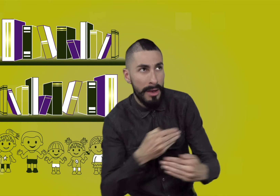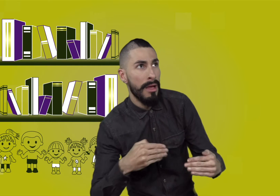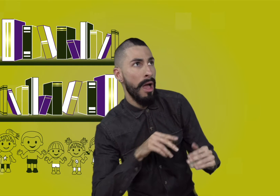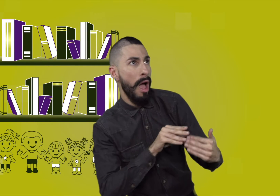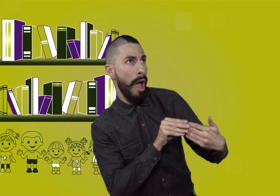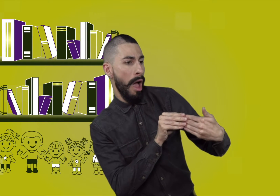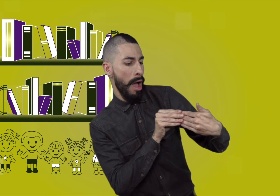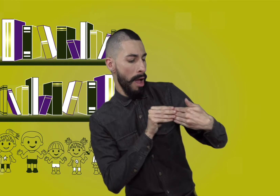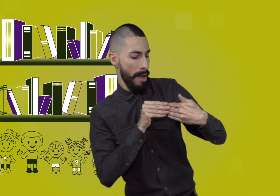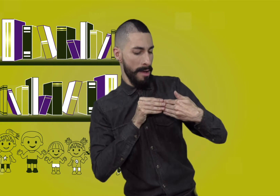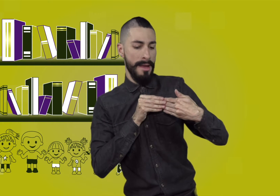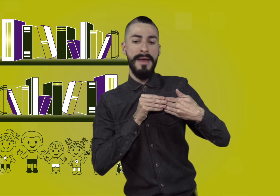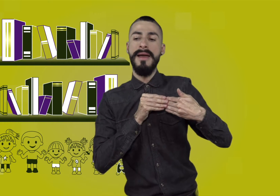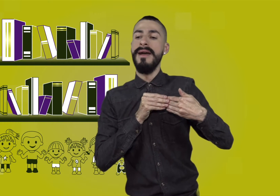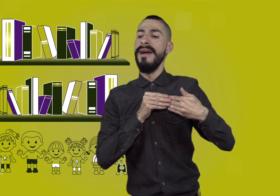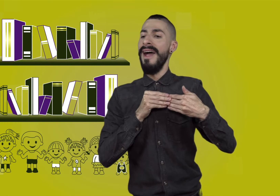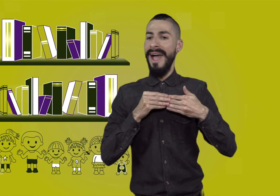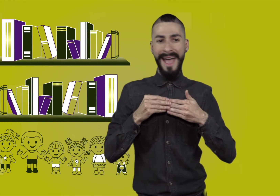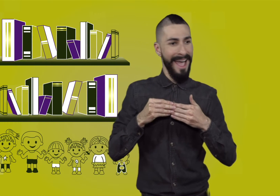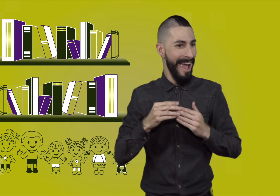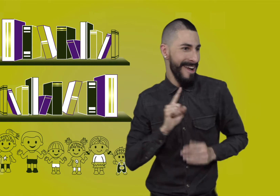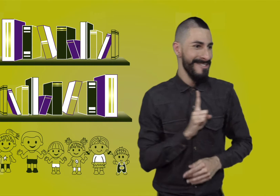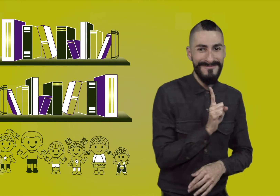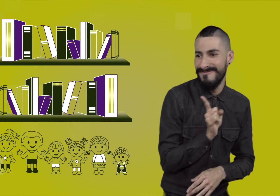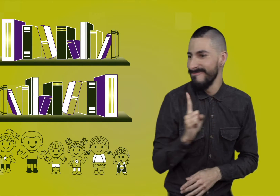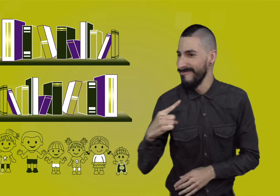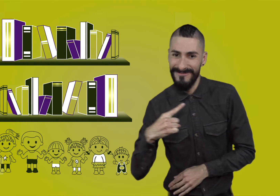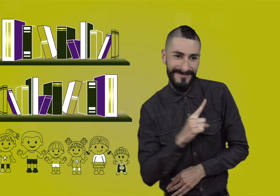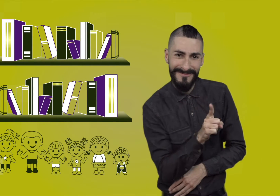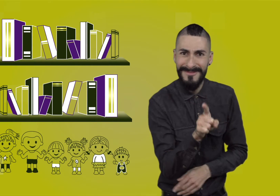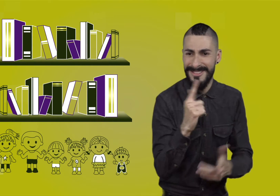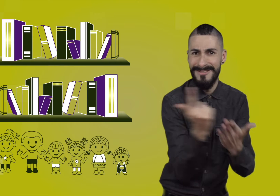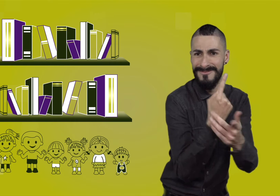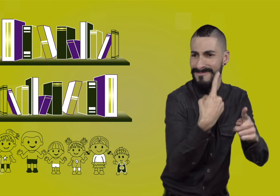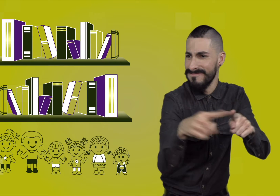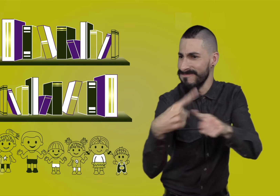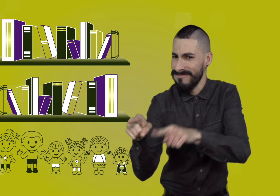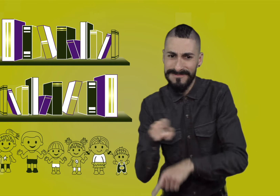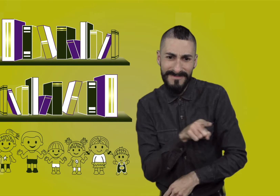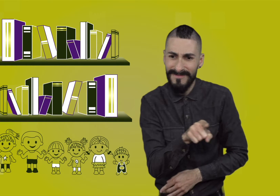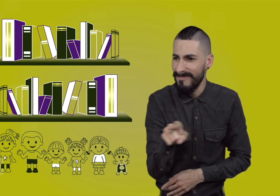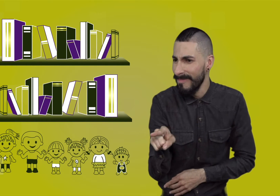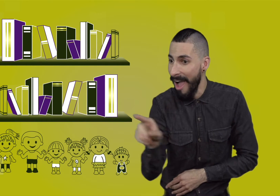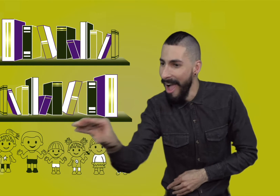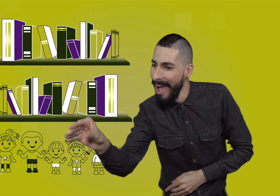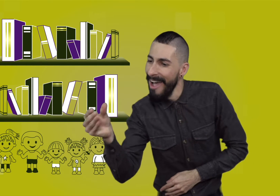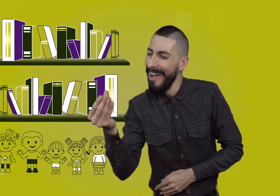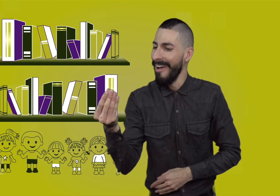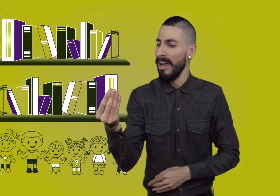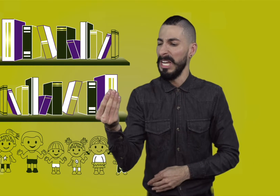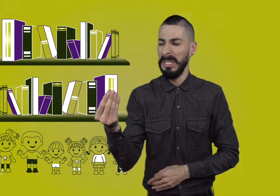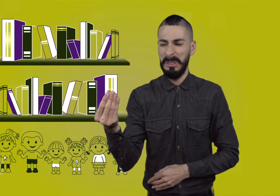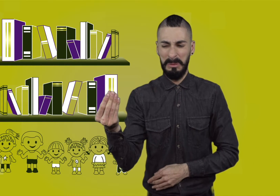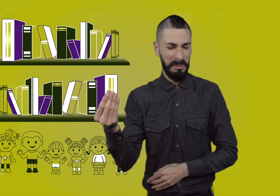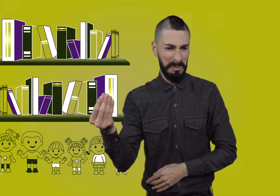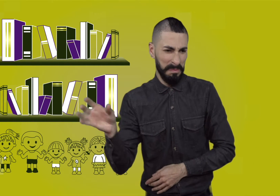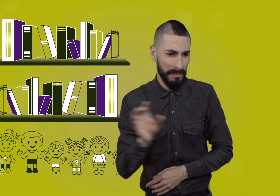acompañados y motivados a explorar la riqueza literaria existente. teniendo en cuenta las preferencias de los